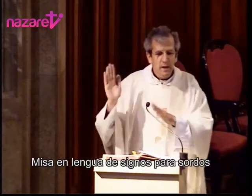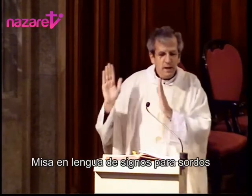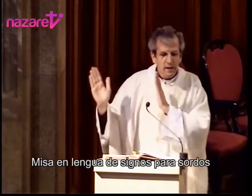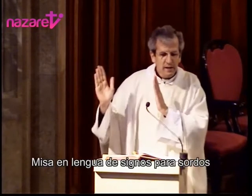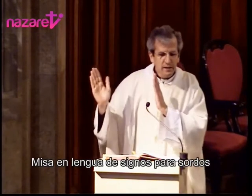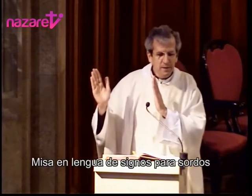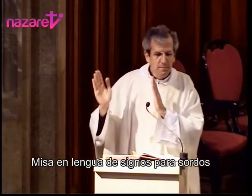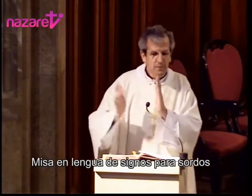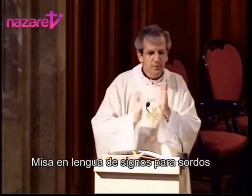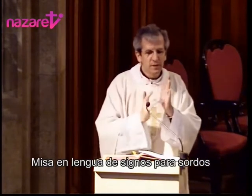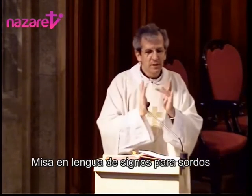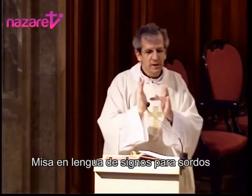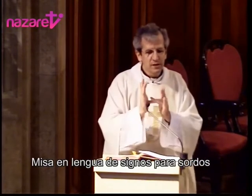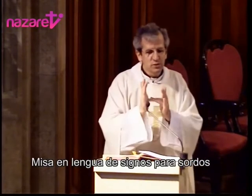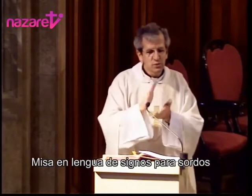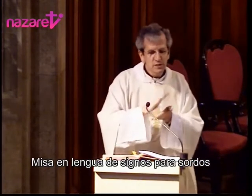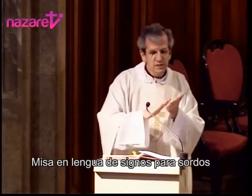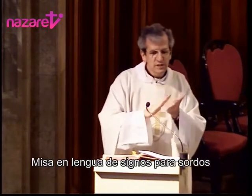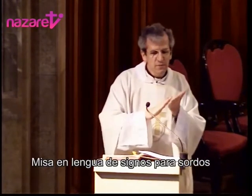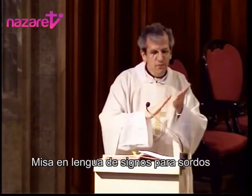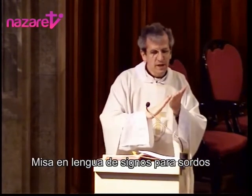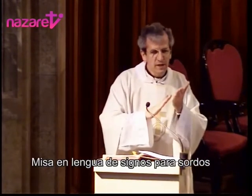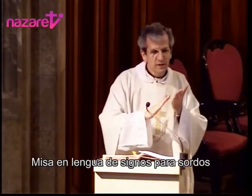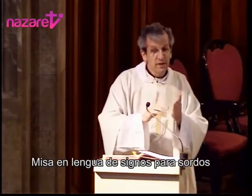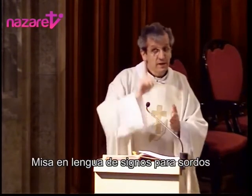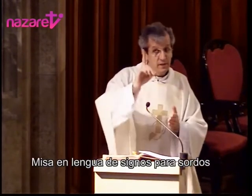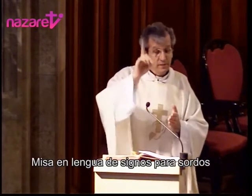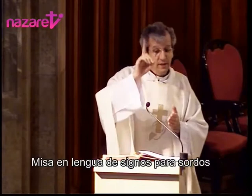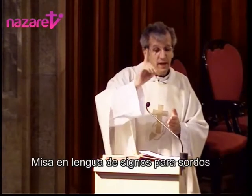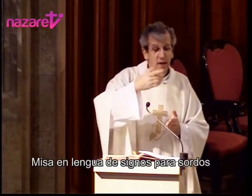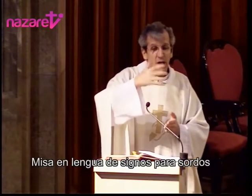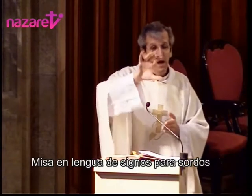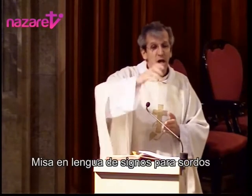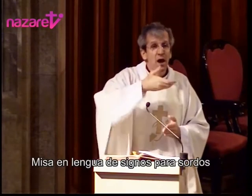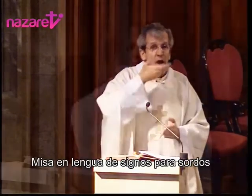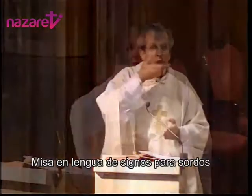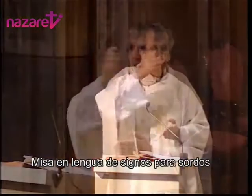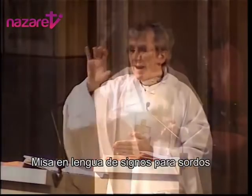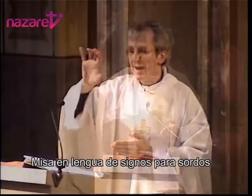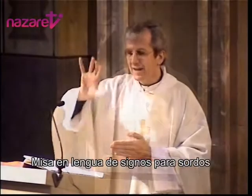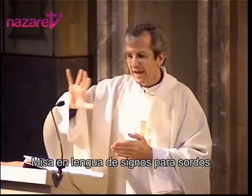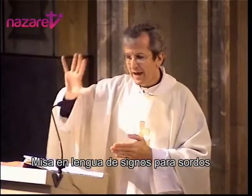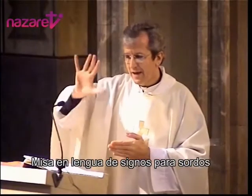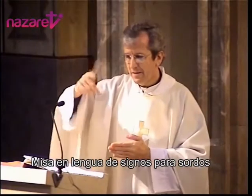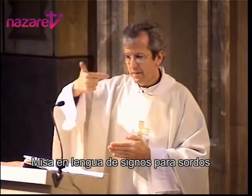En aquel tiempo Jesús se fue de Galilea